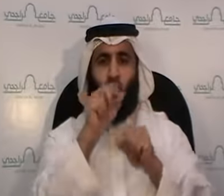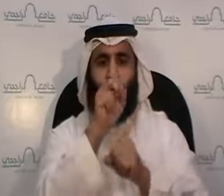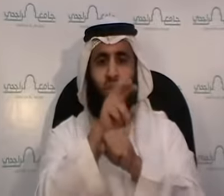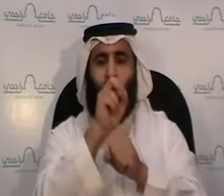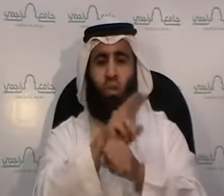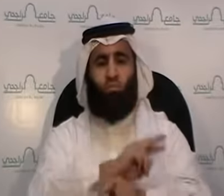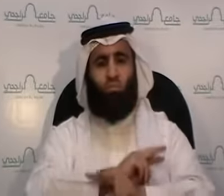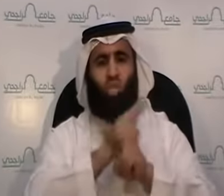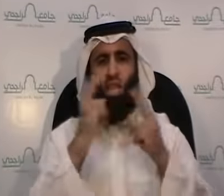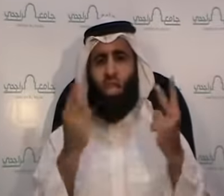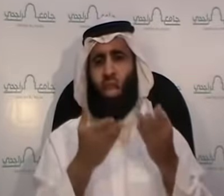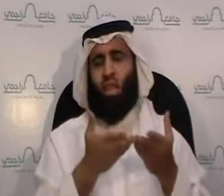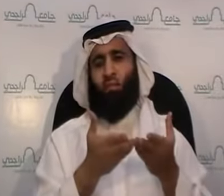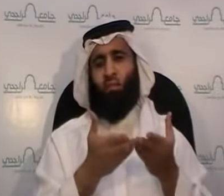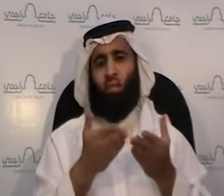لتعاليم الإسلام وآداب الدين.